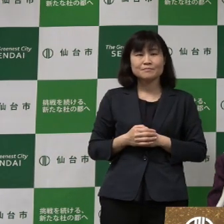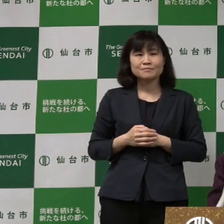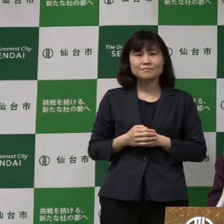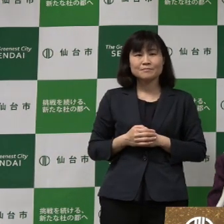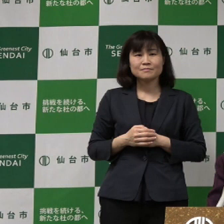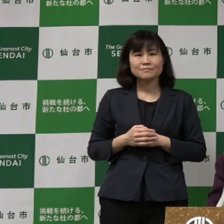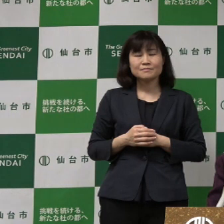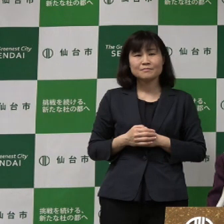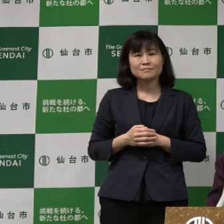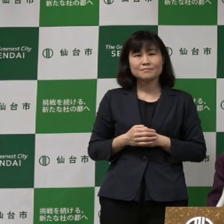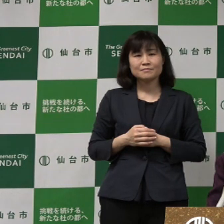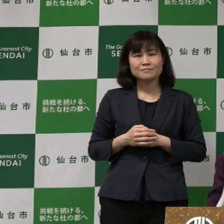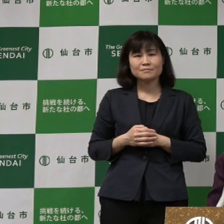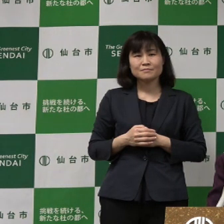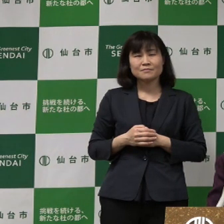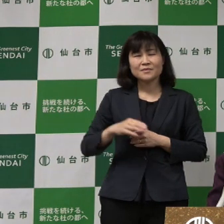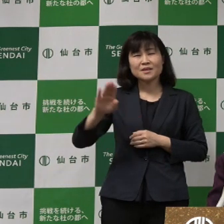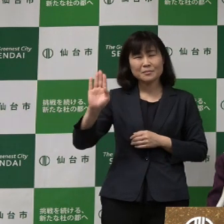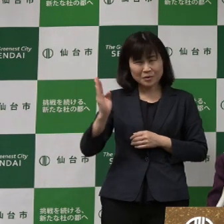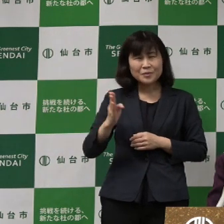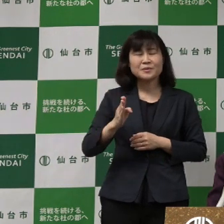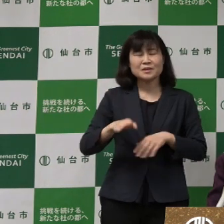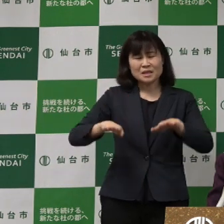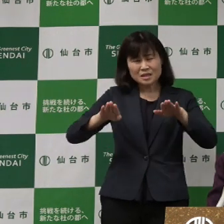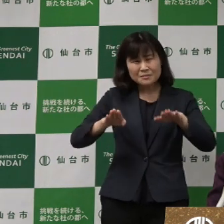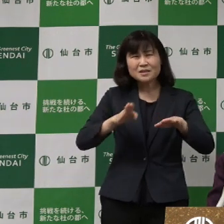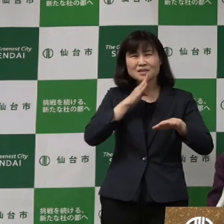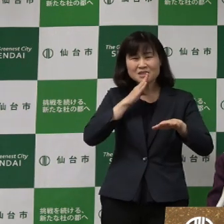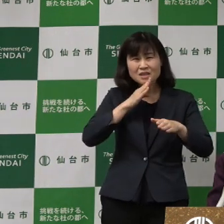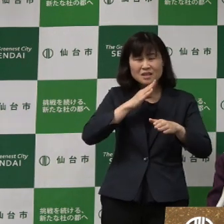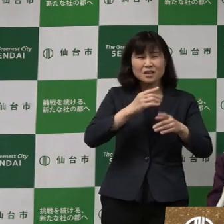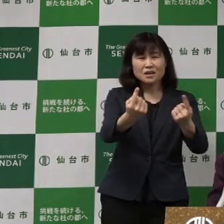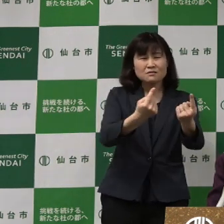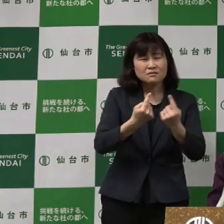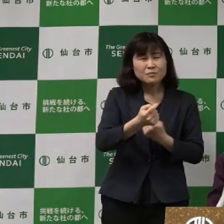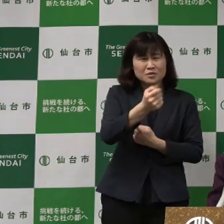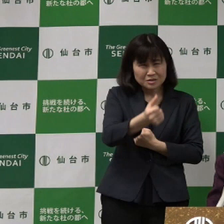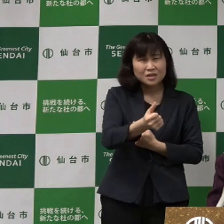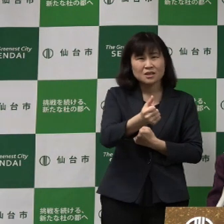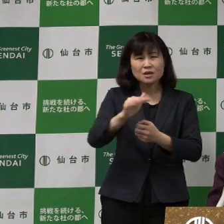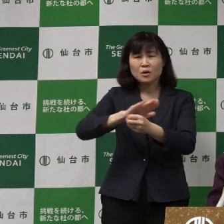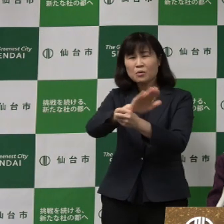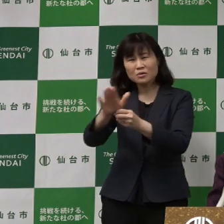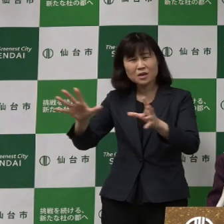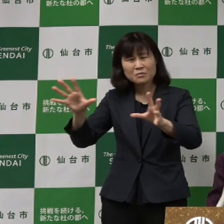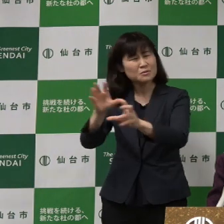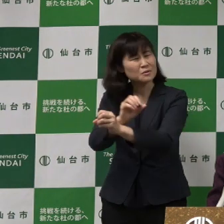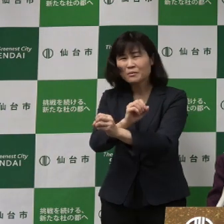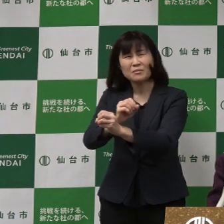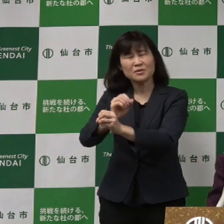まあ、これだけ厳しい状況が続いていて収束も見通せないという中にあって